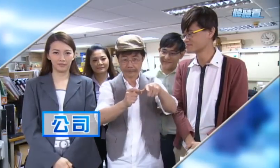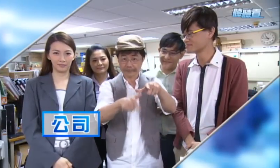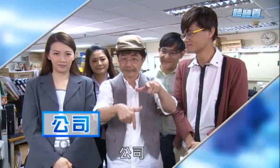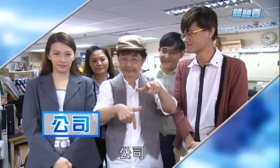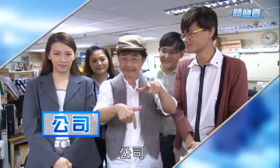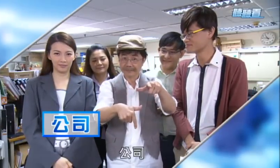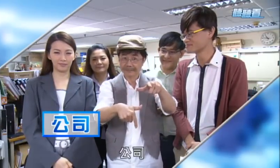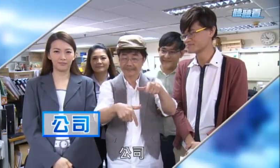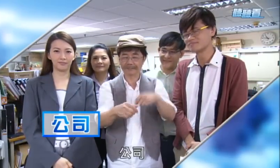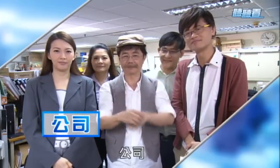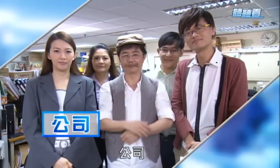公司，